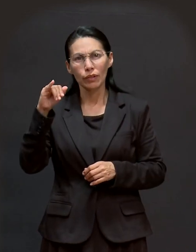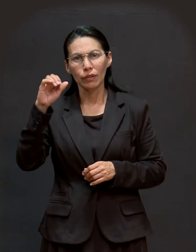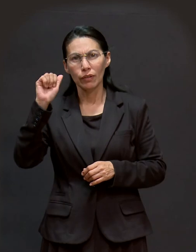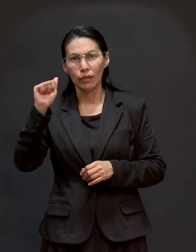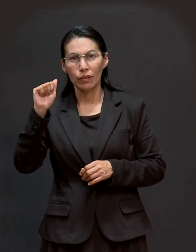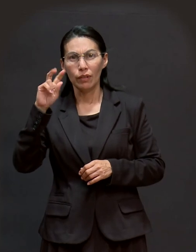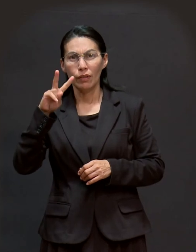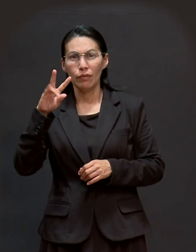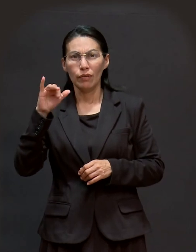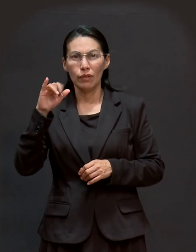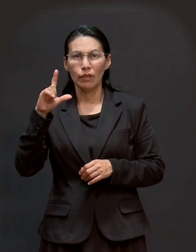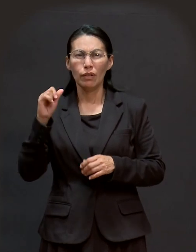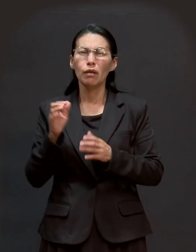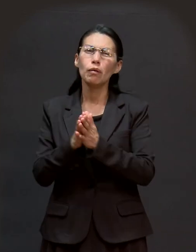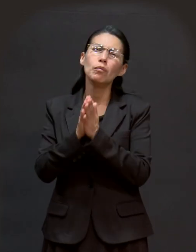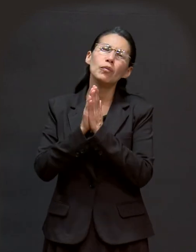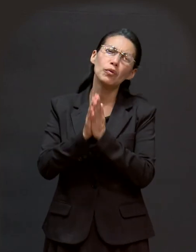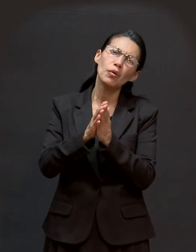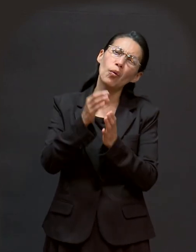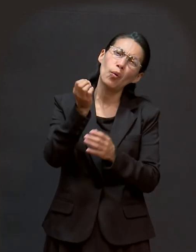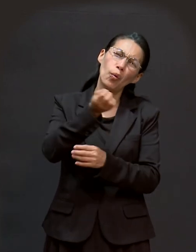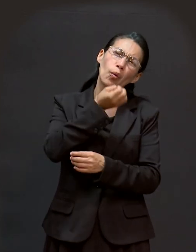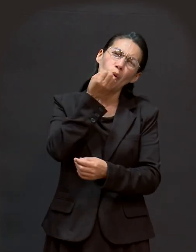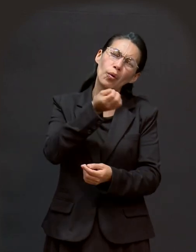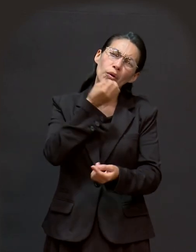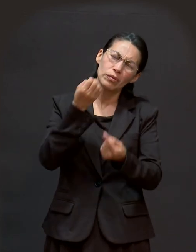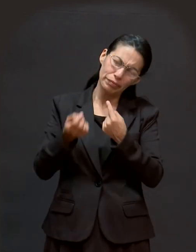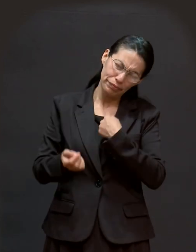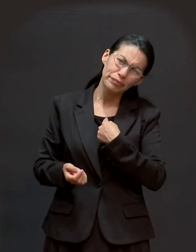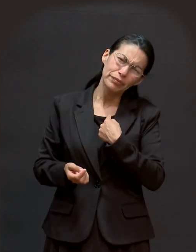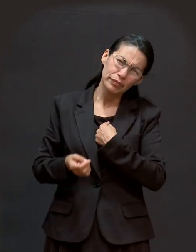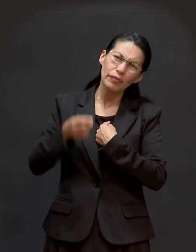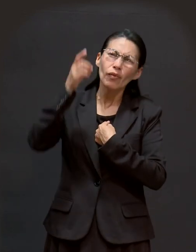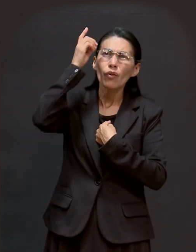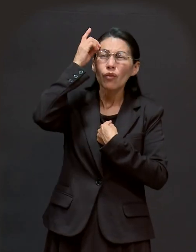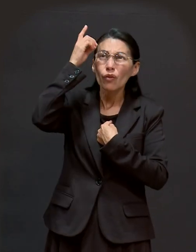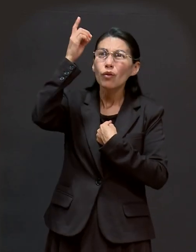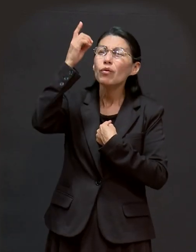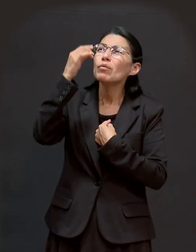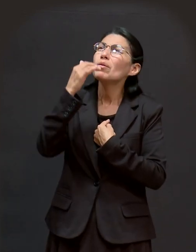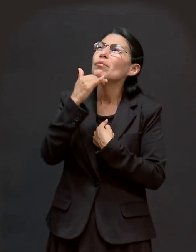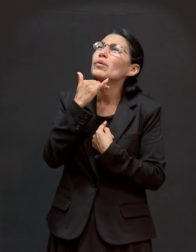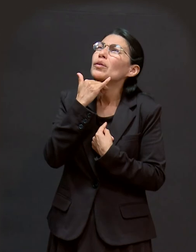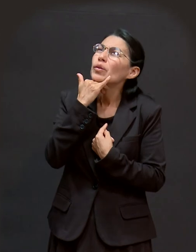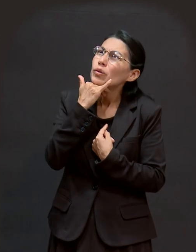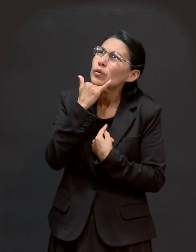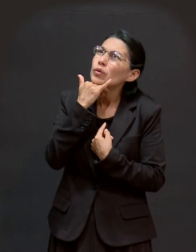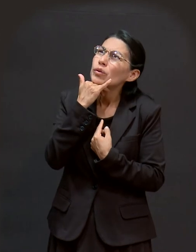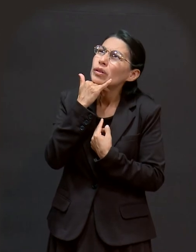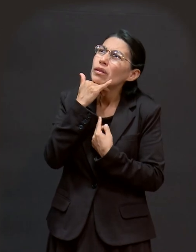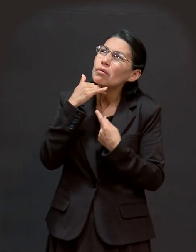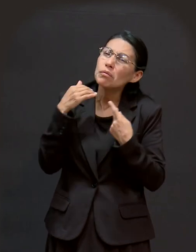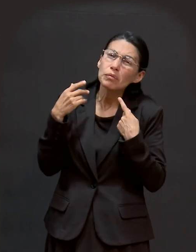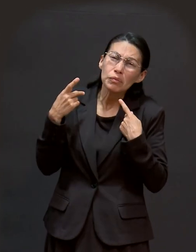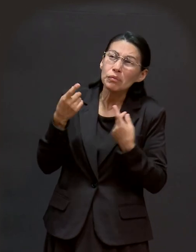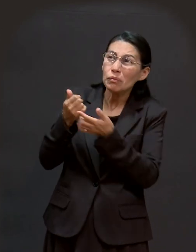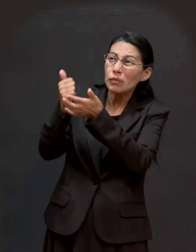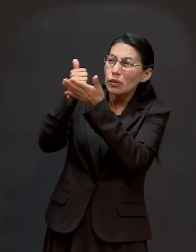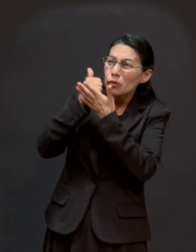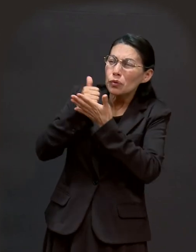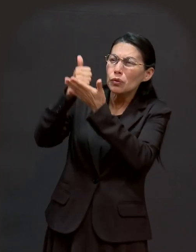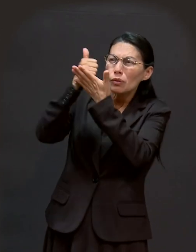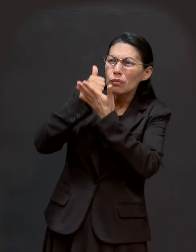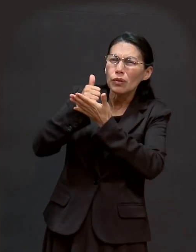que dios me perdone y me ayude en mi vida personal en todos los